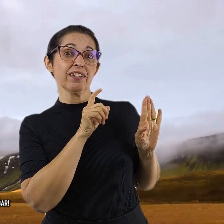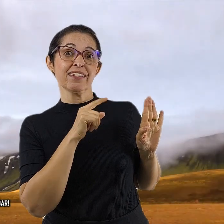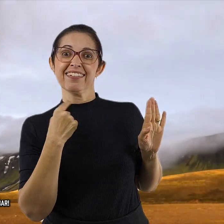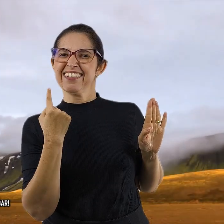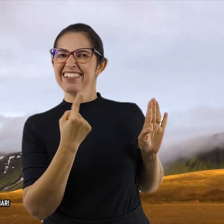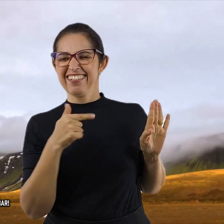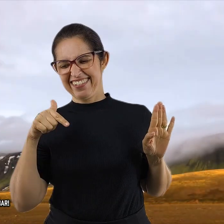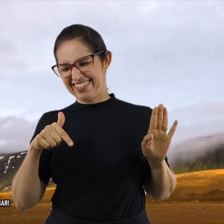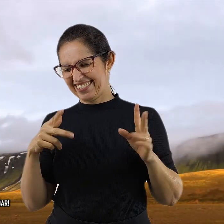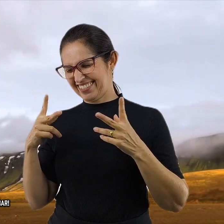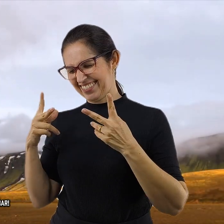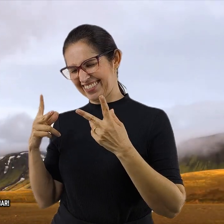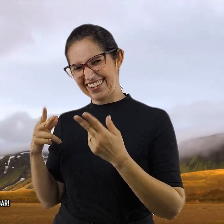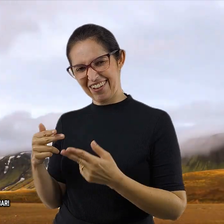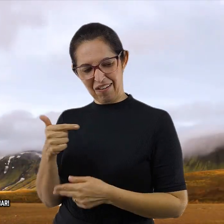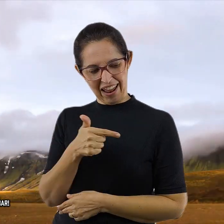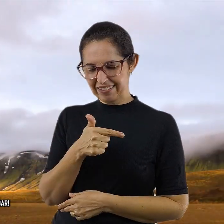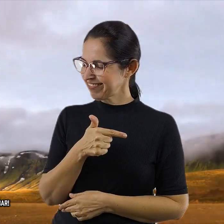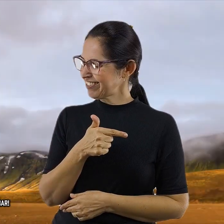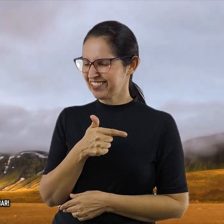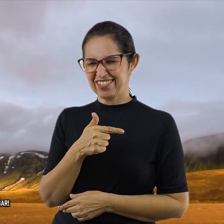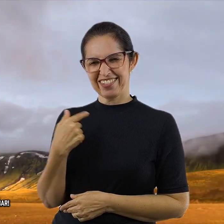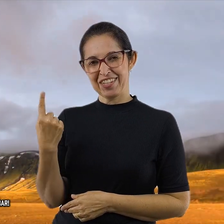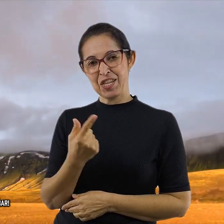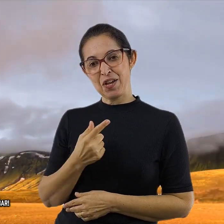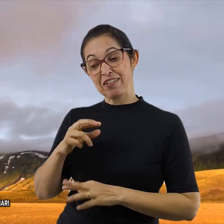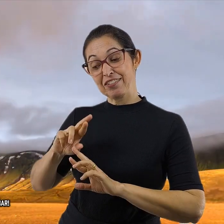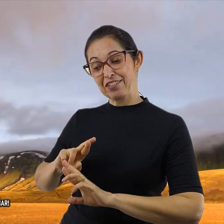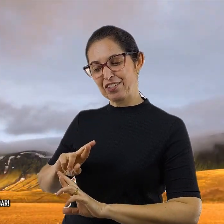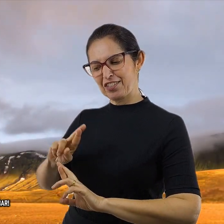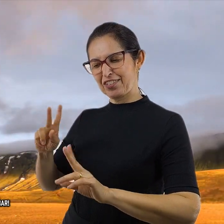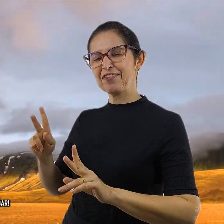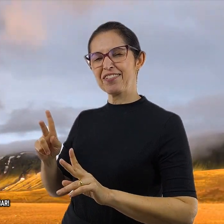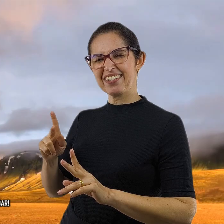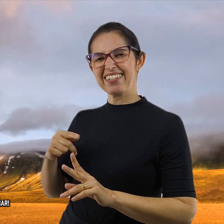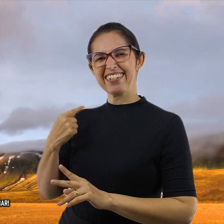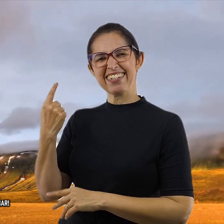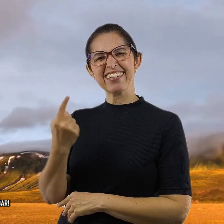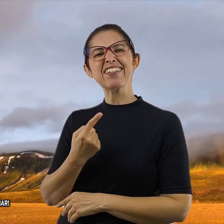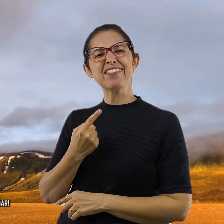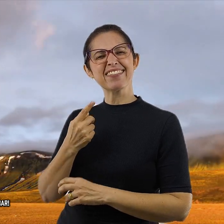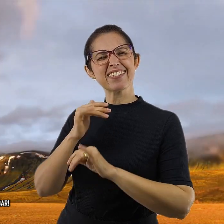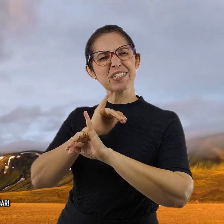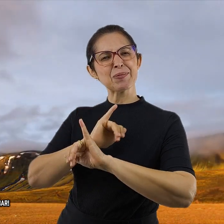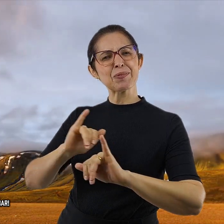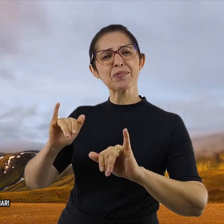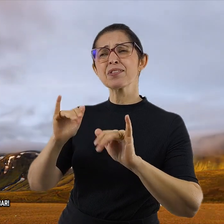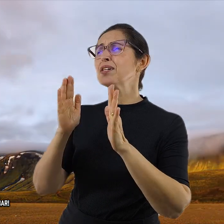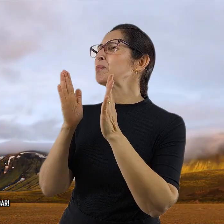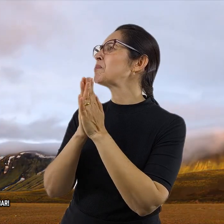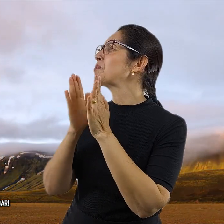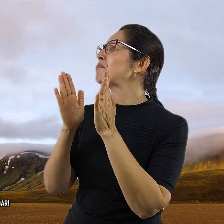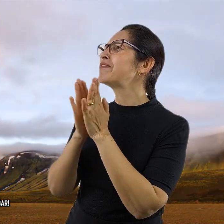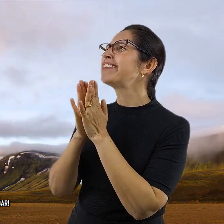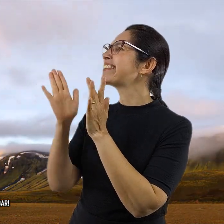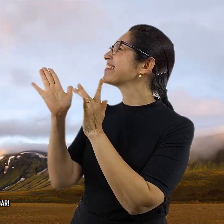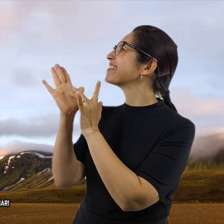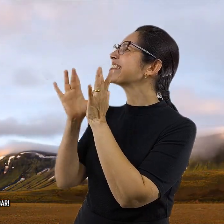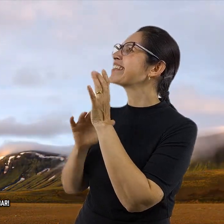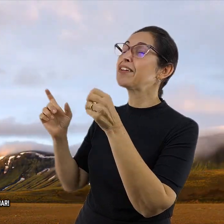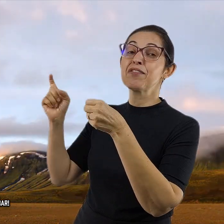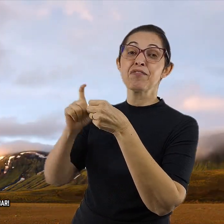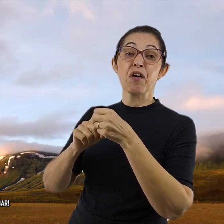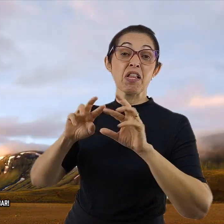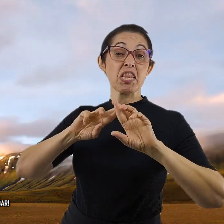É a nossa vida, é quem nós somos, é o nosso grito, que vai muito além